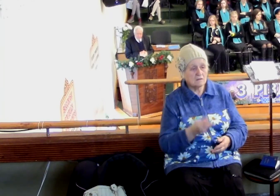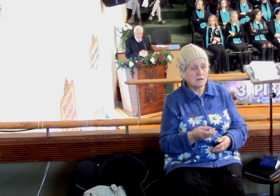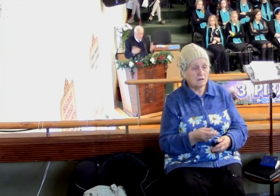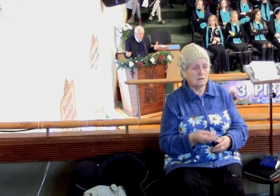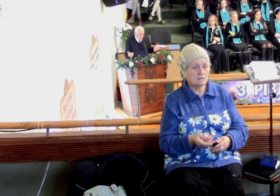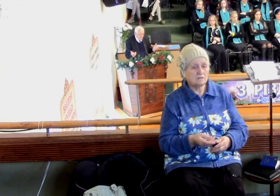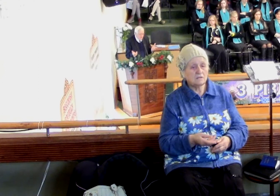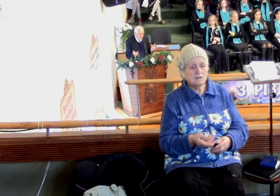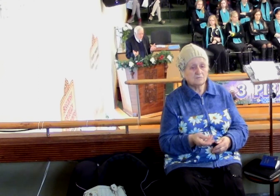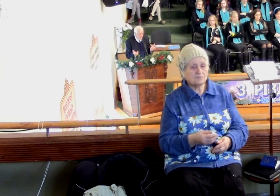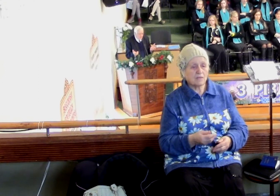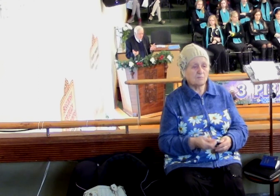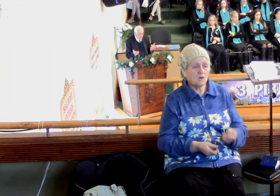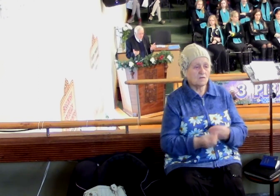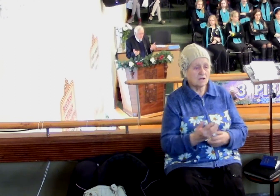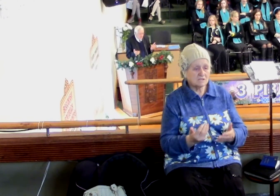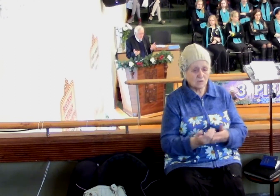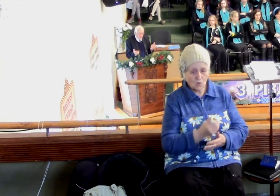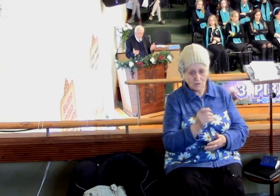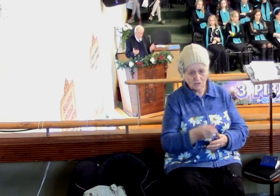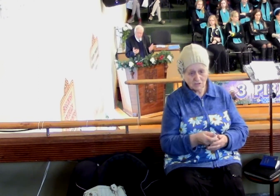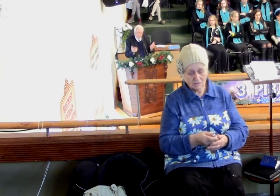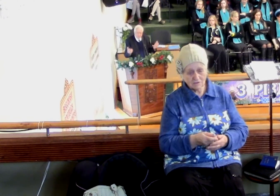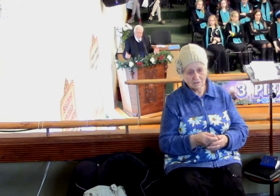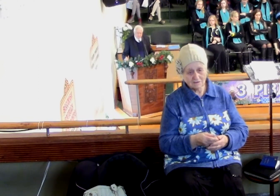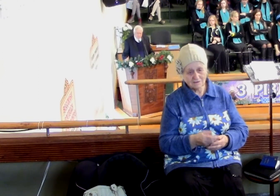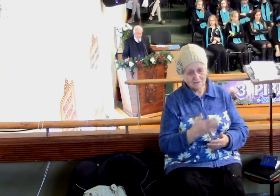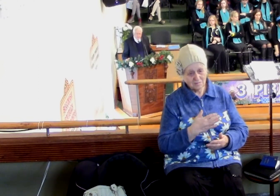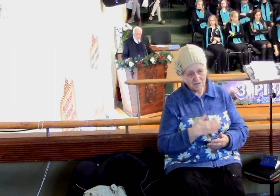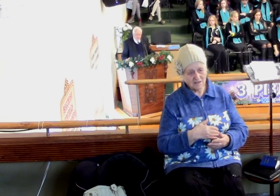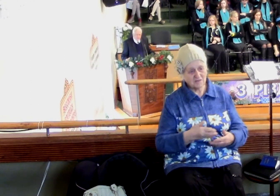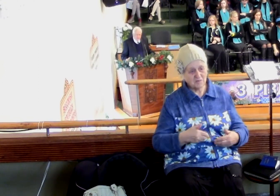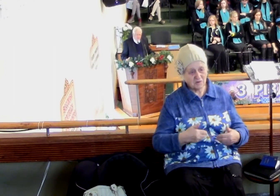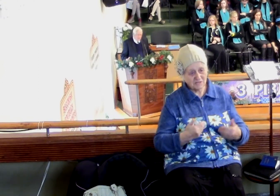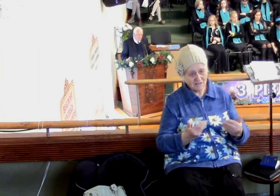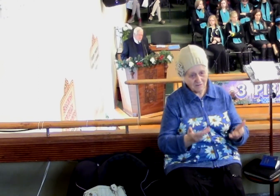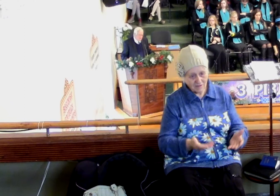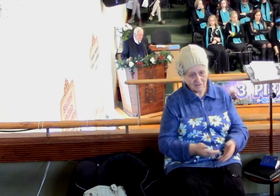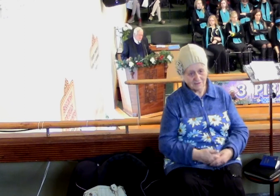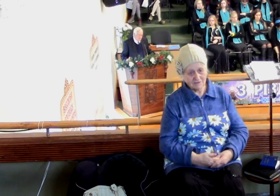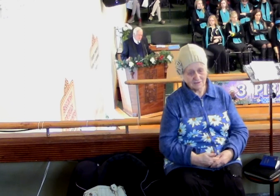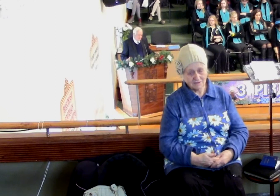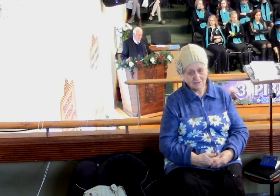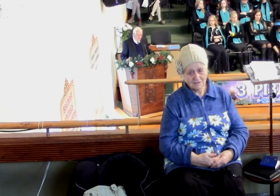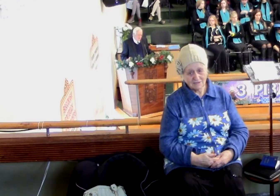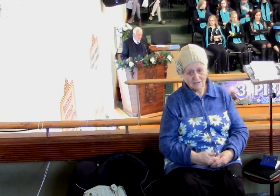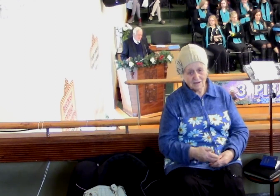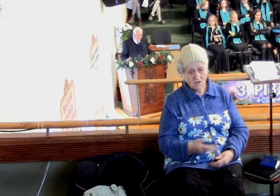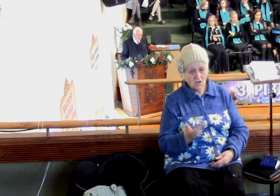приятно, мы поздравляем. Но столько вопросов рождает новая